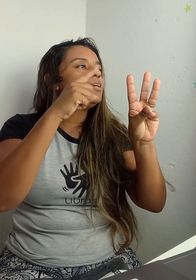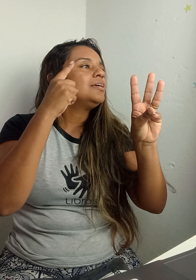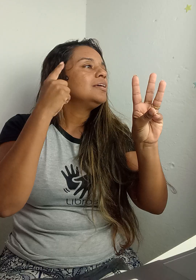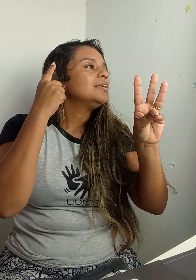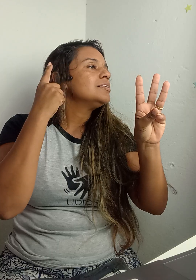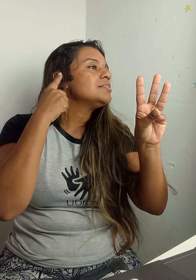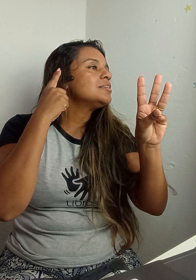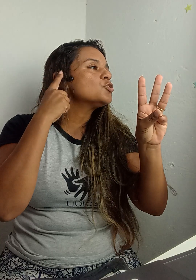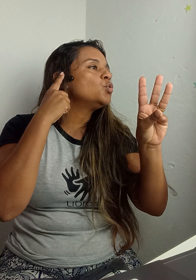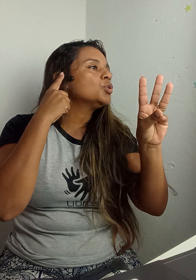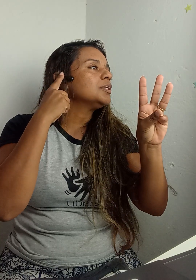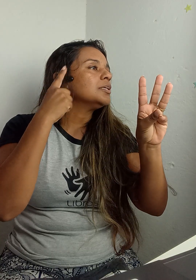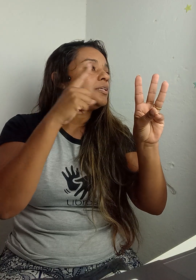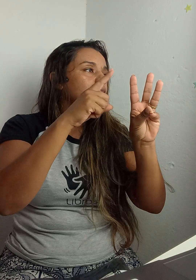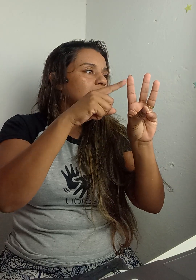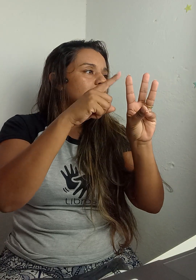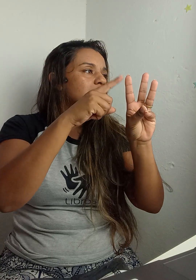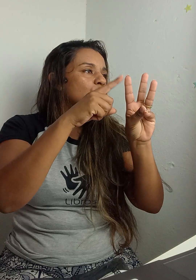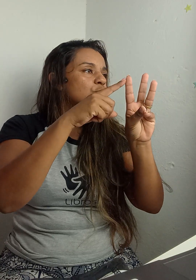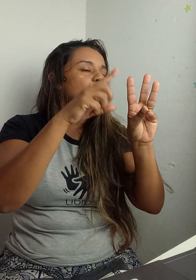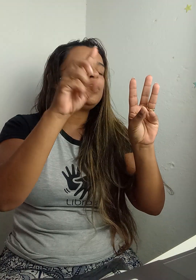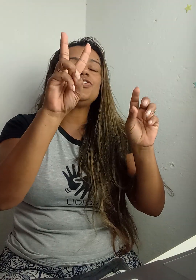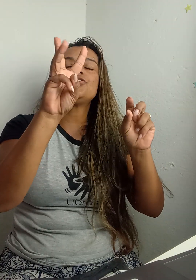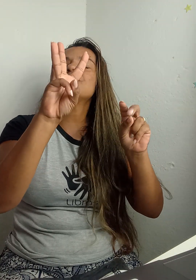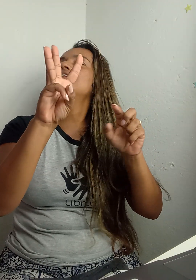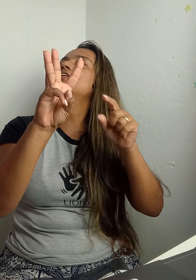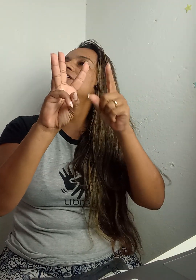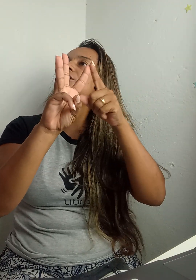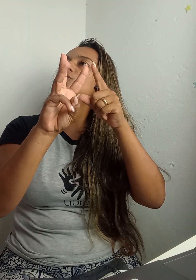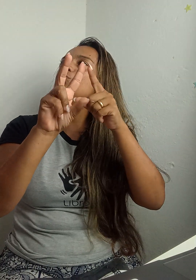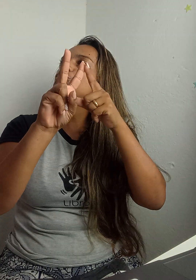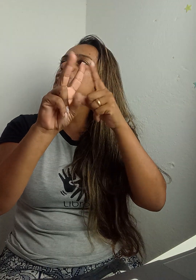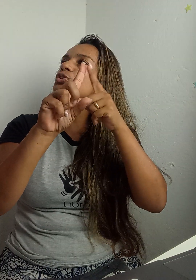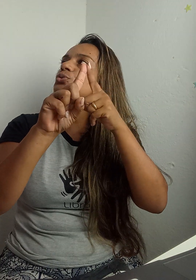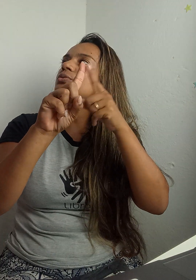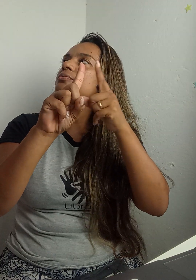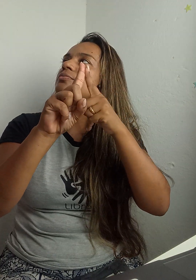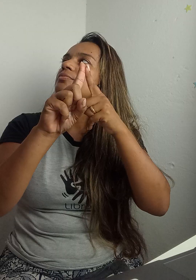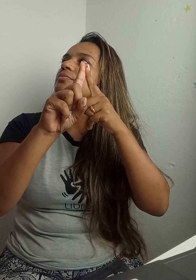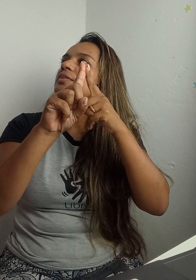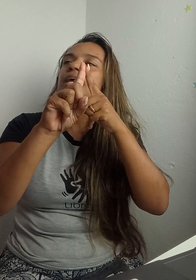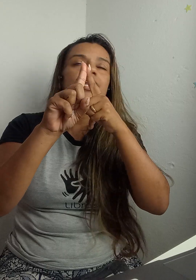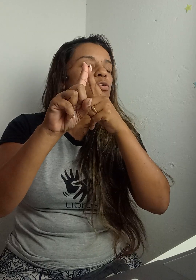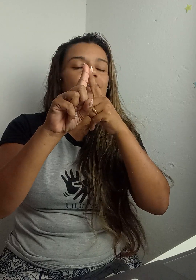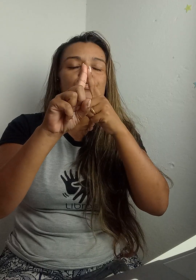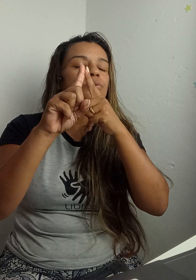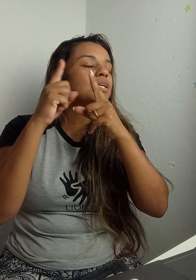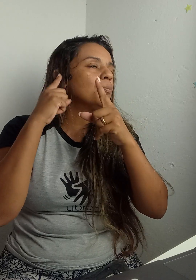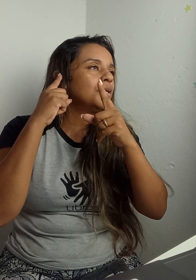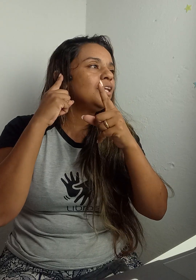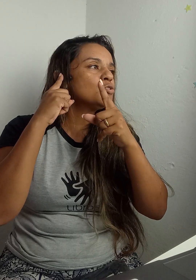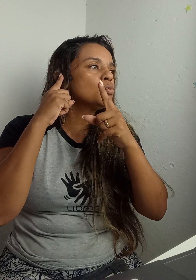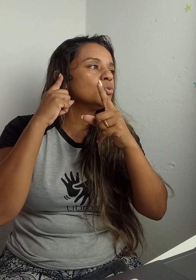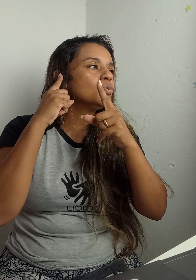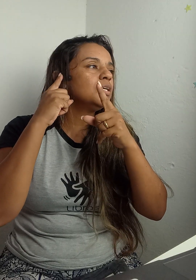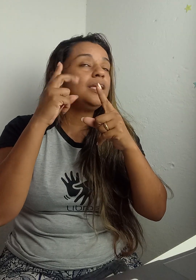Aqui se escuta, que são os ouvintes. O surdo, ele não vai escutar, porque ele é surdo.